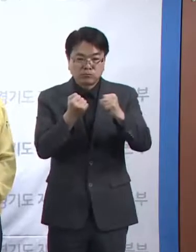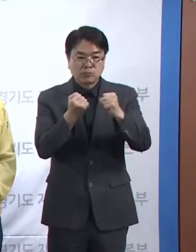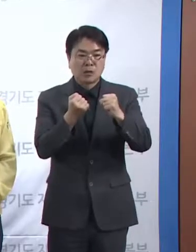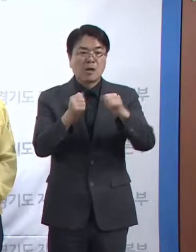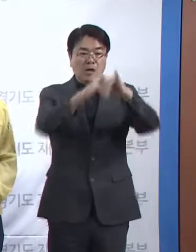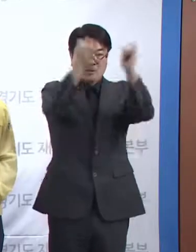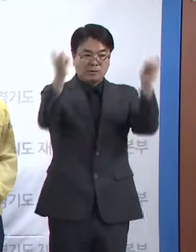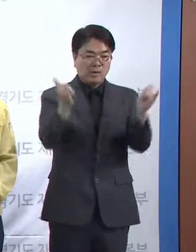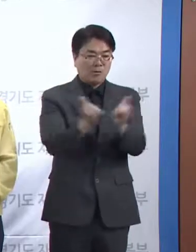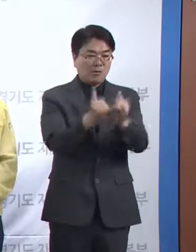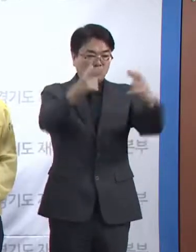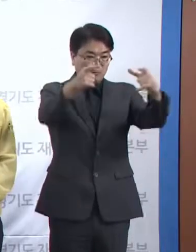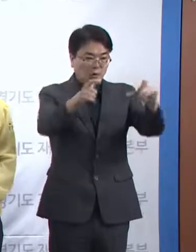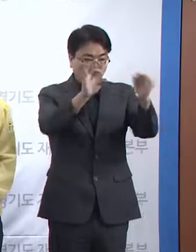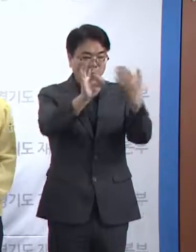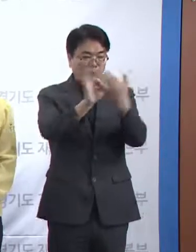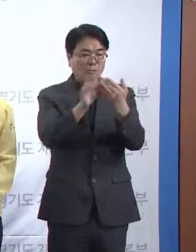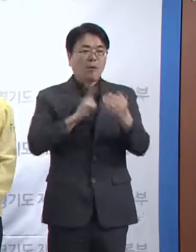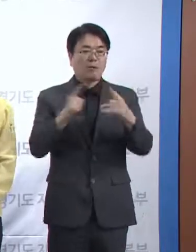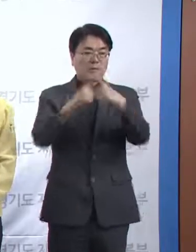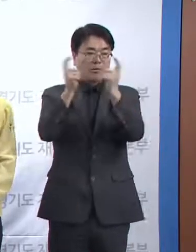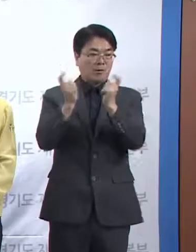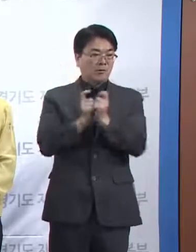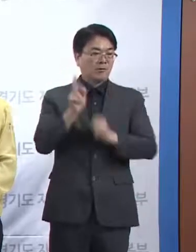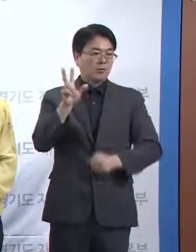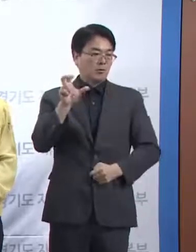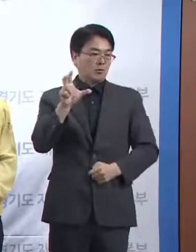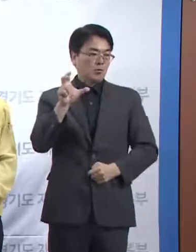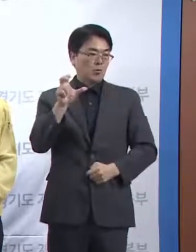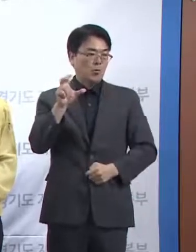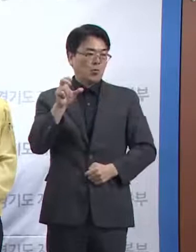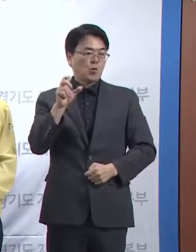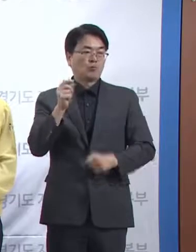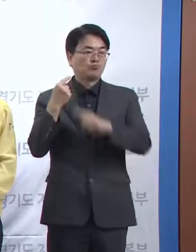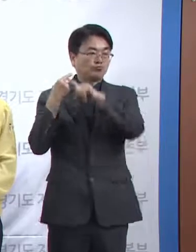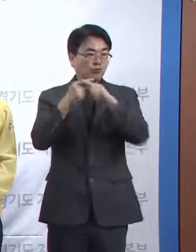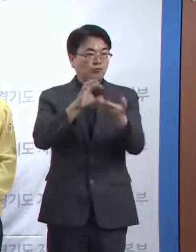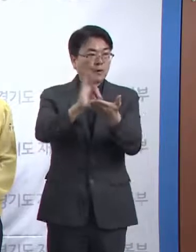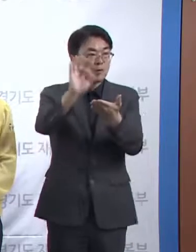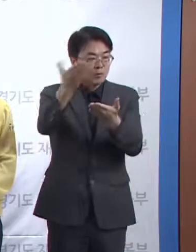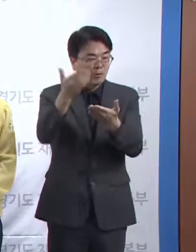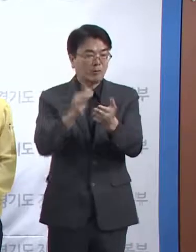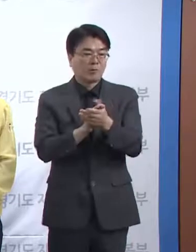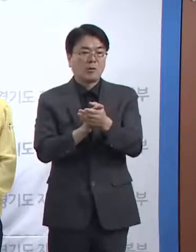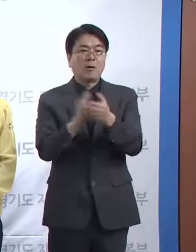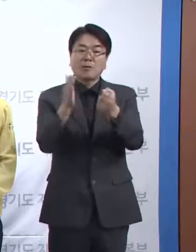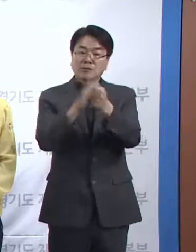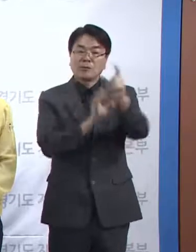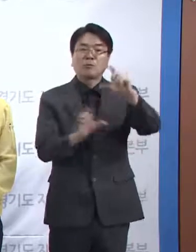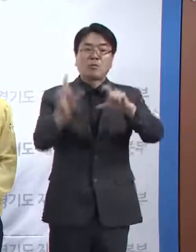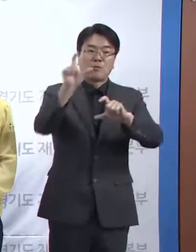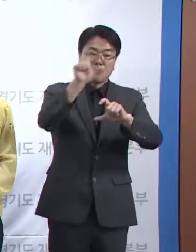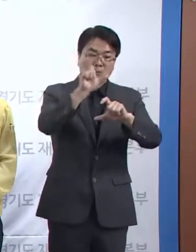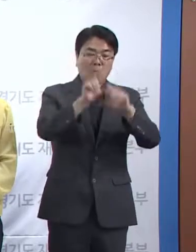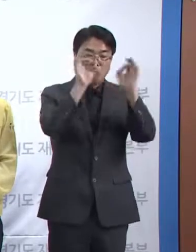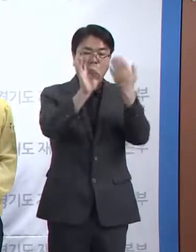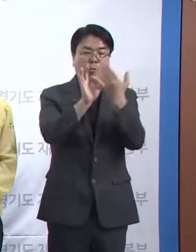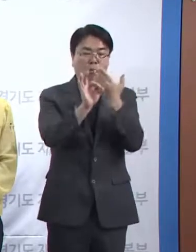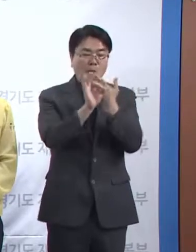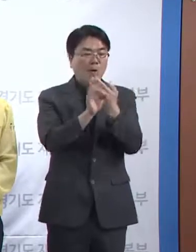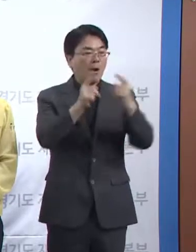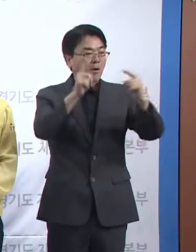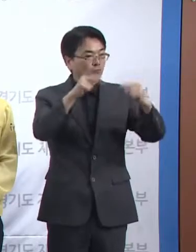정도의 강제적인 소비 매출 증대 효과가 있습니다. 가계 지원 효과에 더해서 그 몇